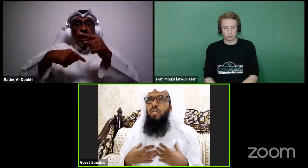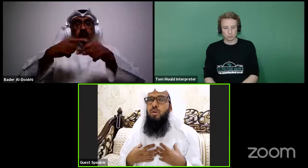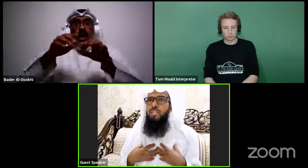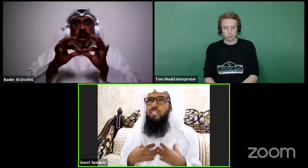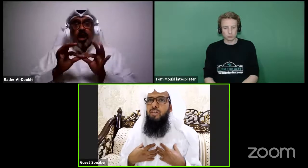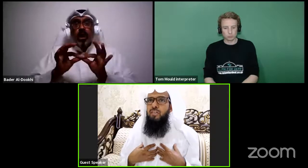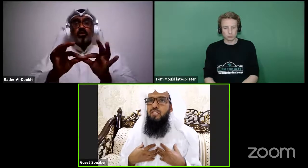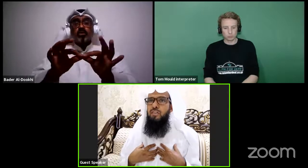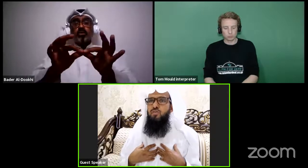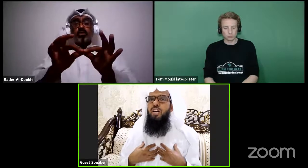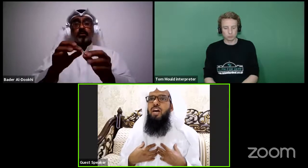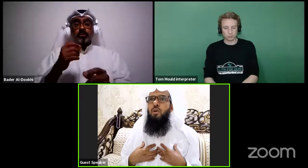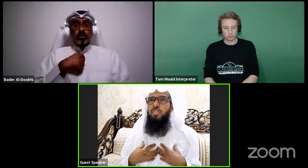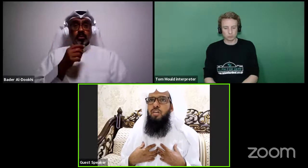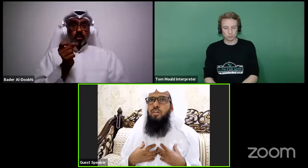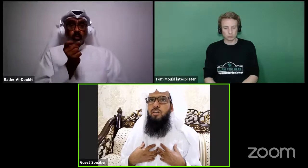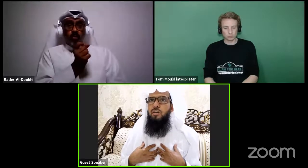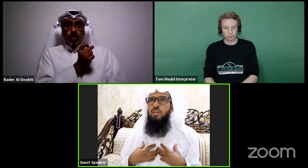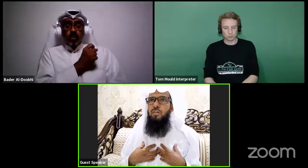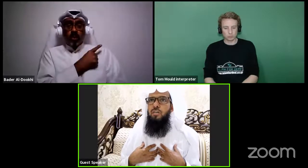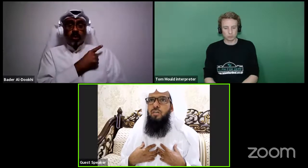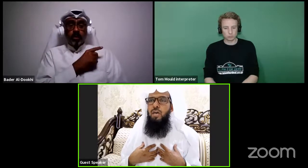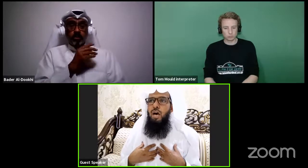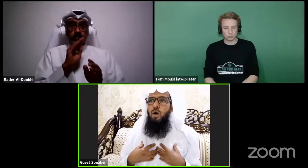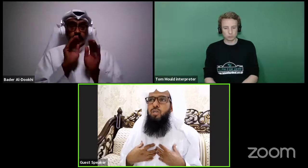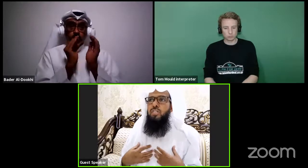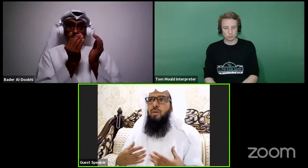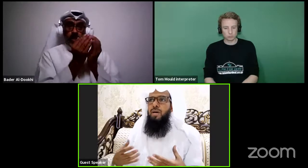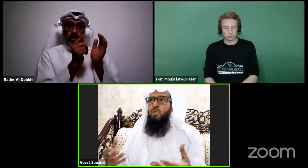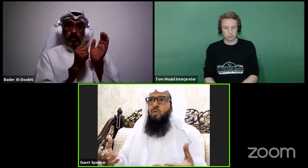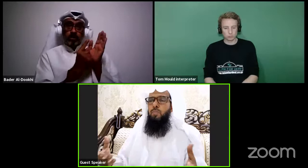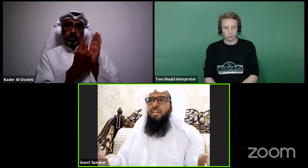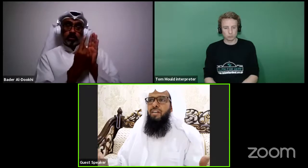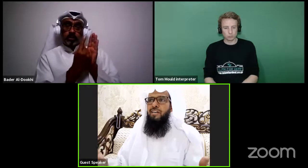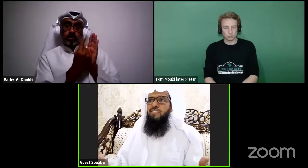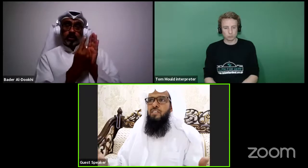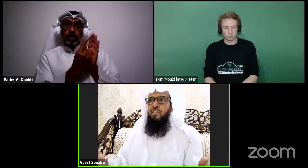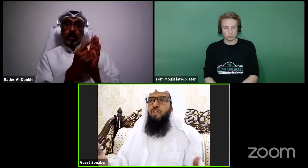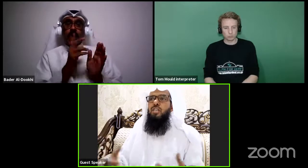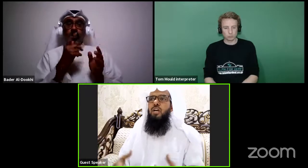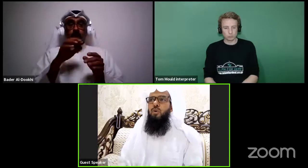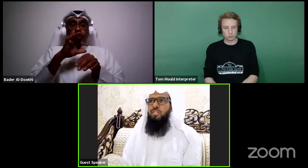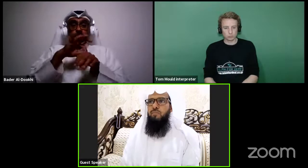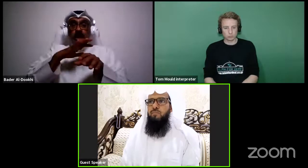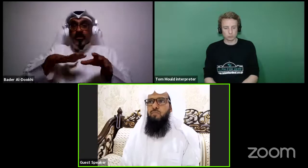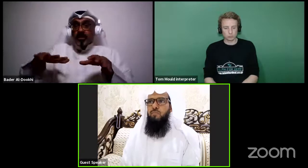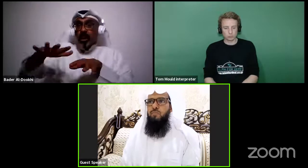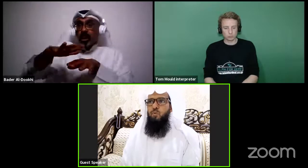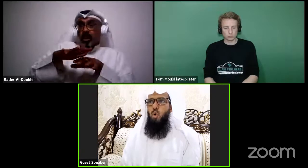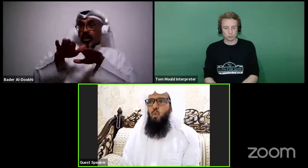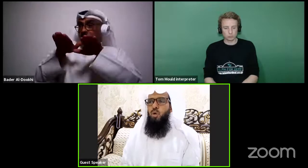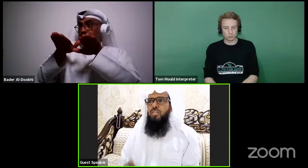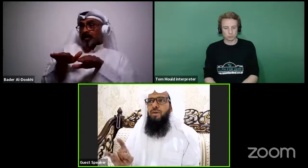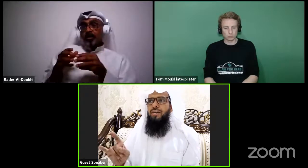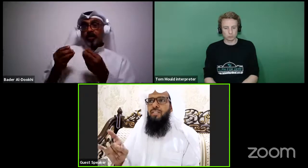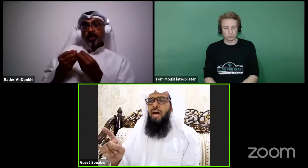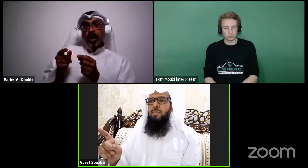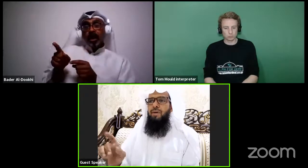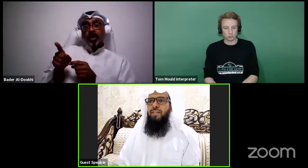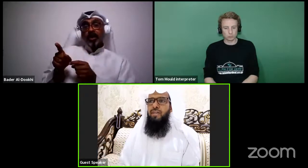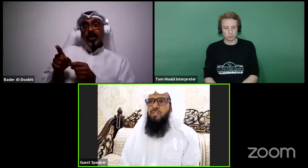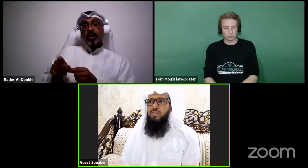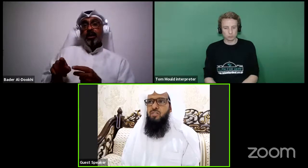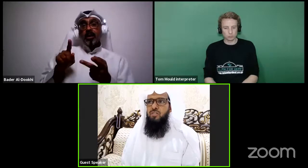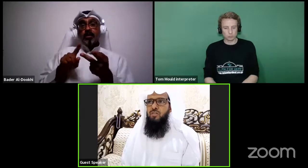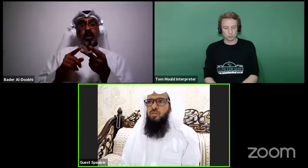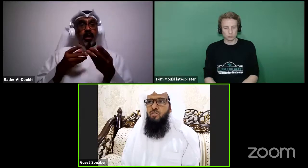حينما يكون لوحده في خلوته، أو حينما يكون بين الناس في جلوته، وحينما يتعامل